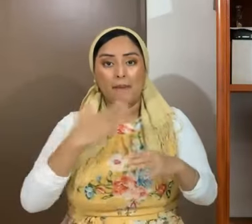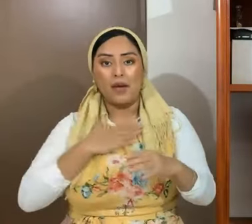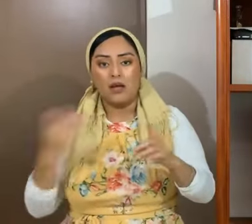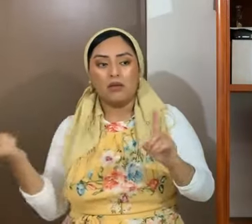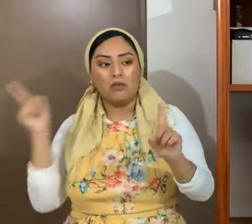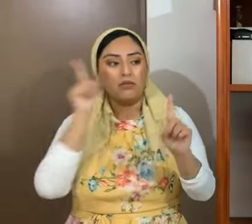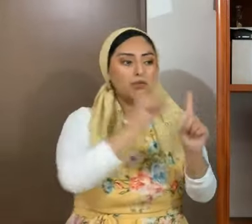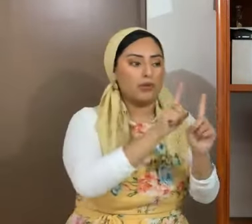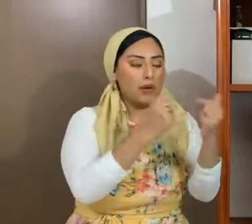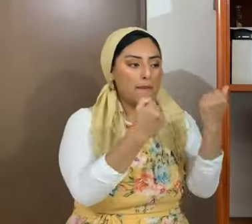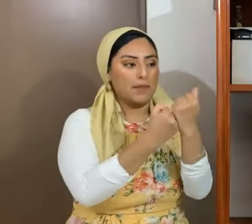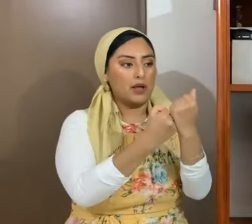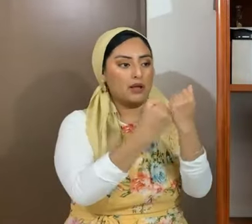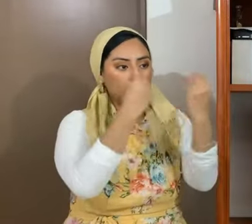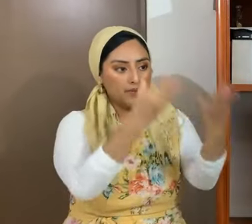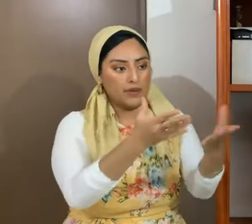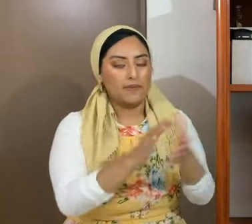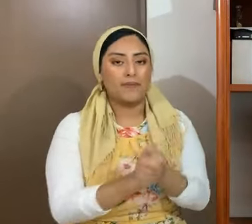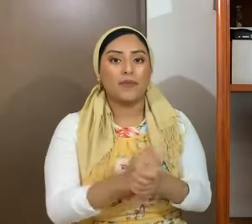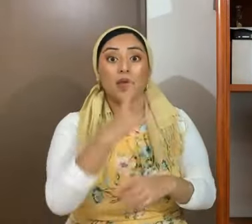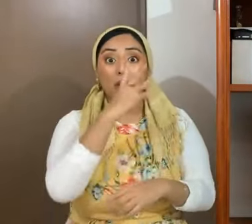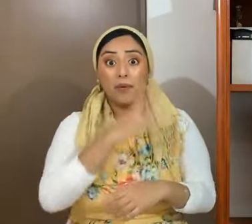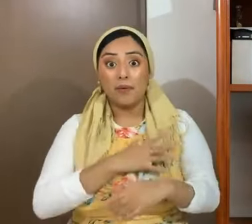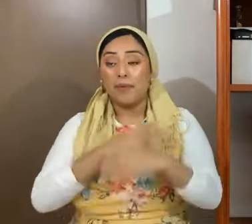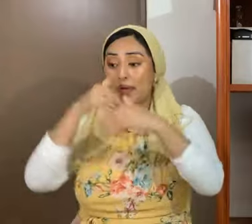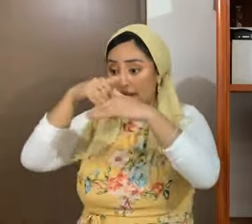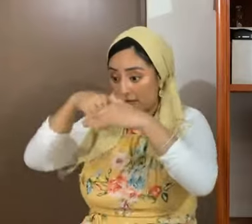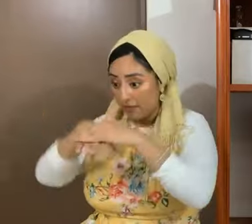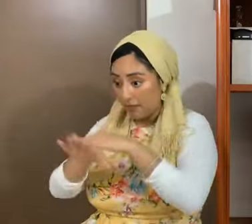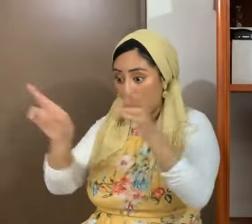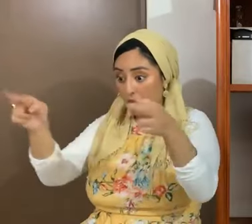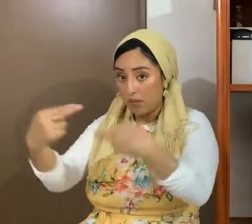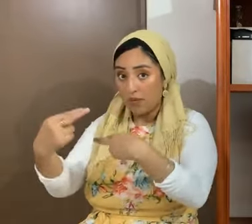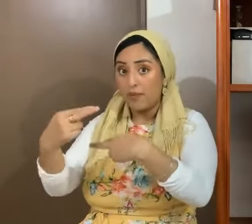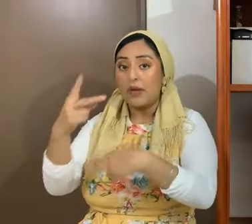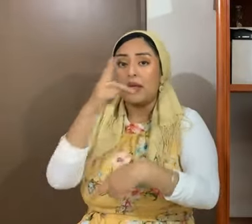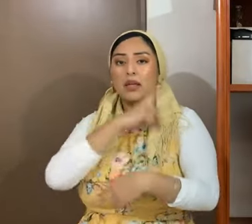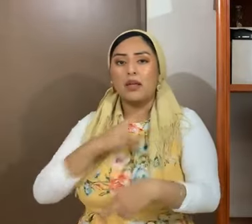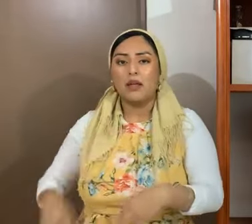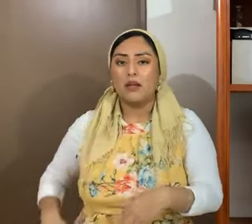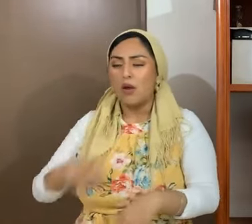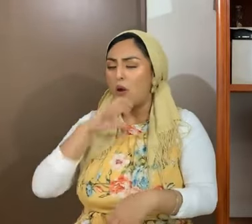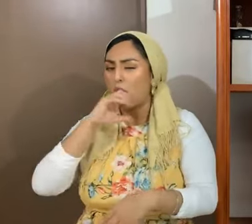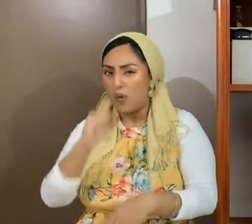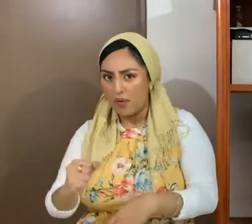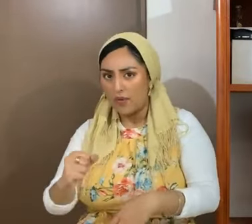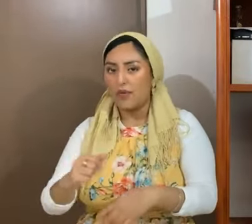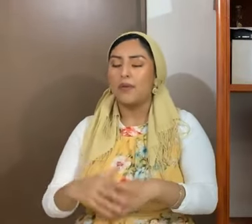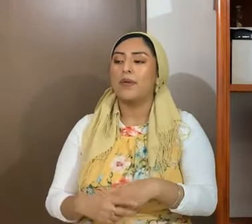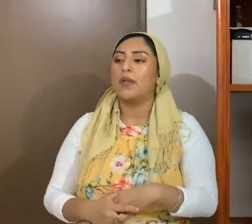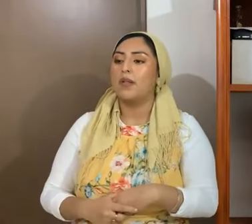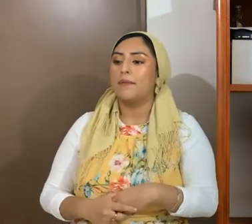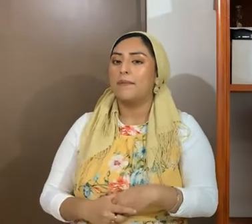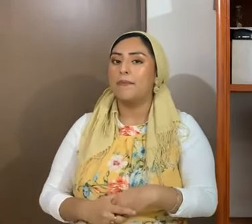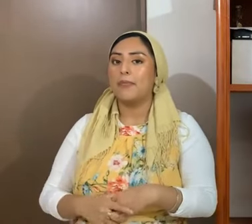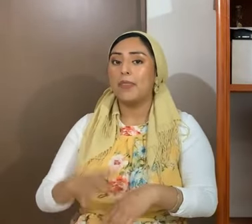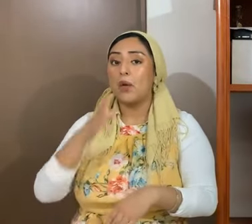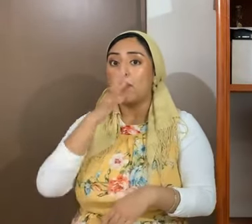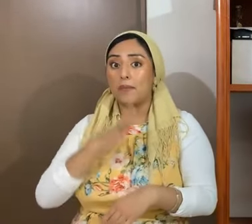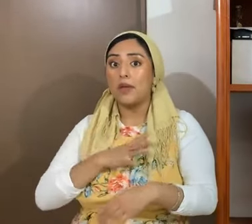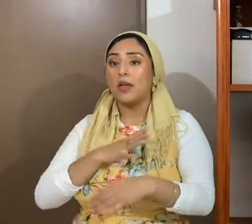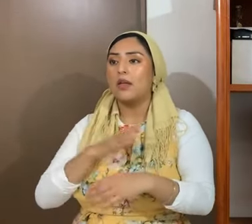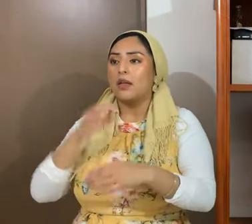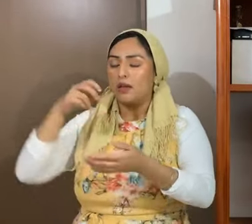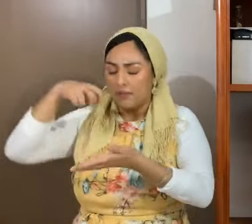yo. Entonces Betsabé entró a la cámara del rey, y el rey era muy viejo, y Abisac la sunamita le servía. Y Betsabé